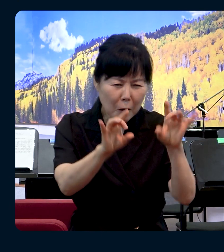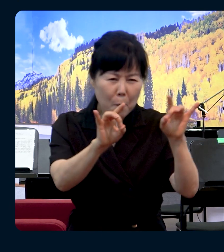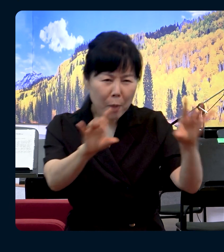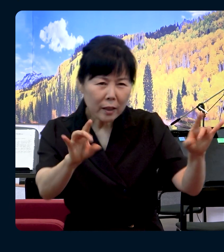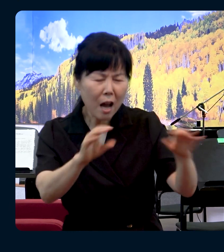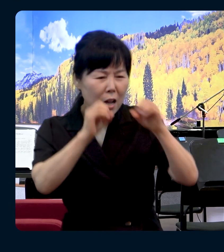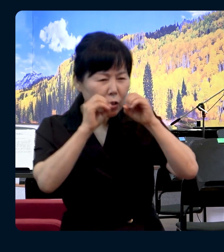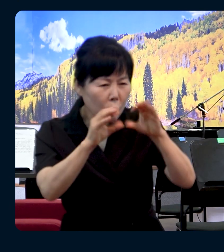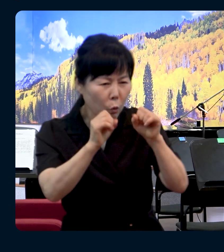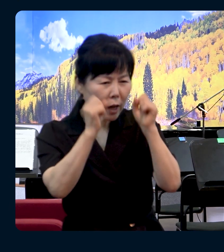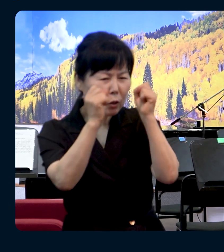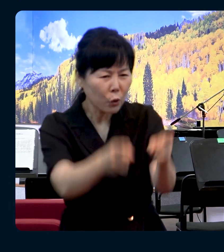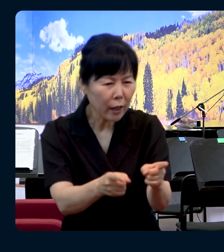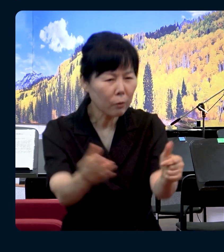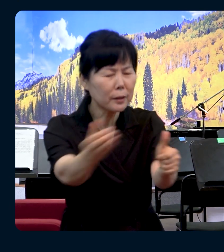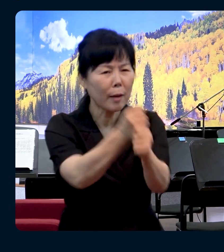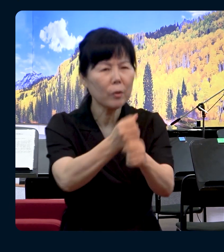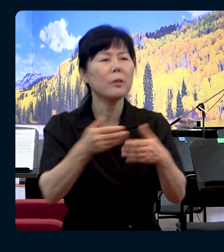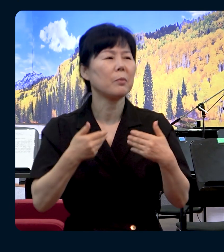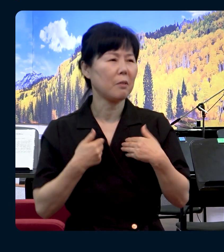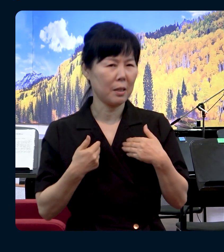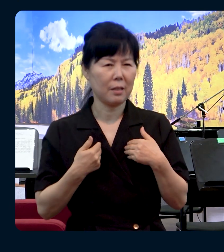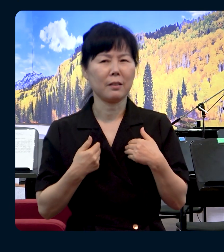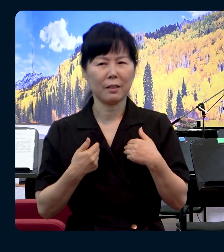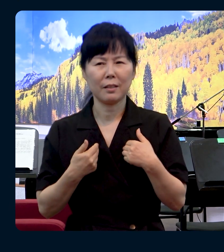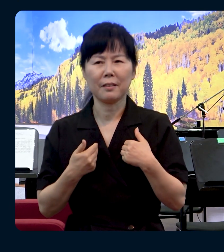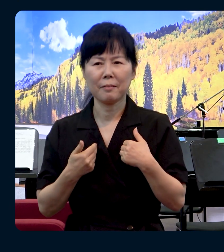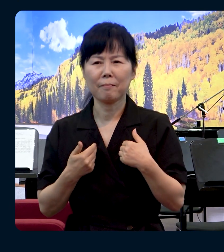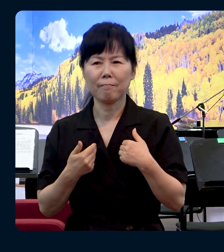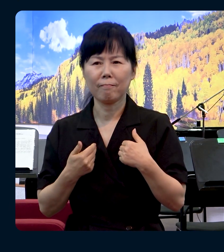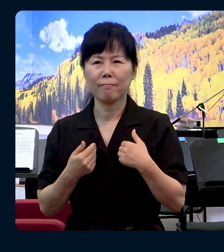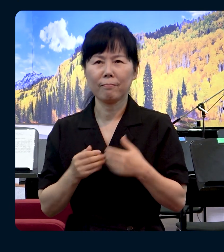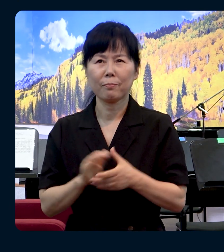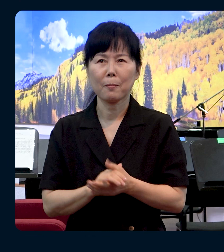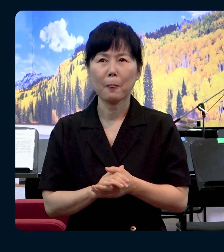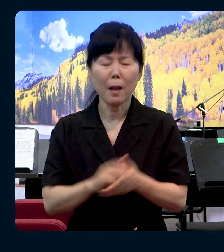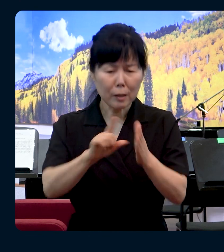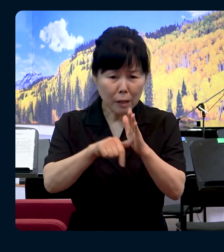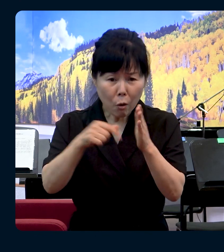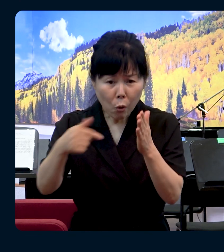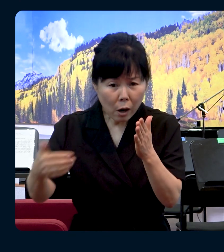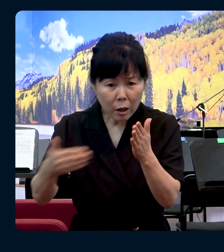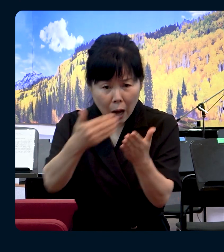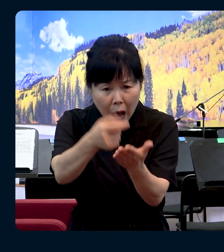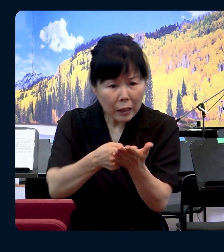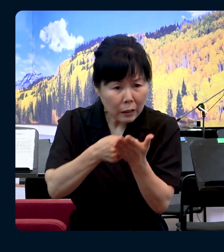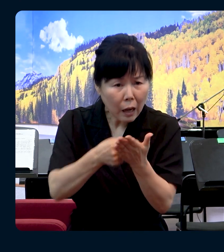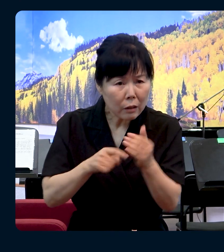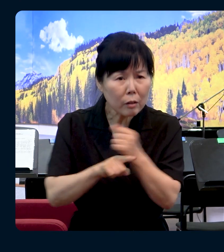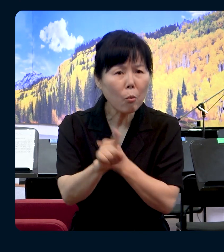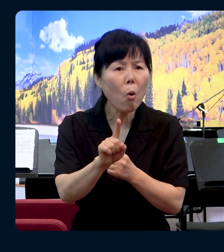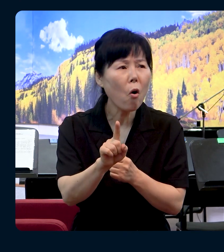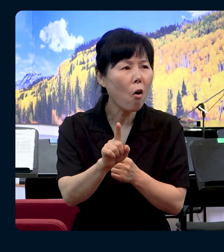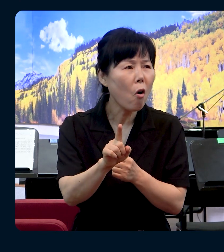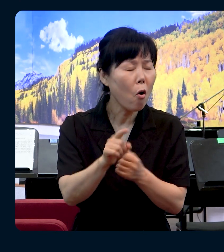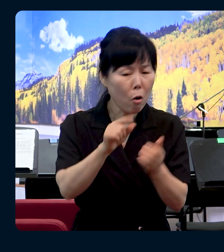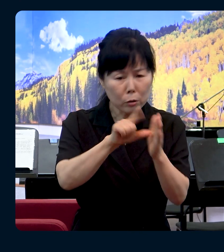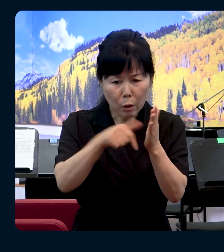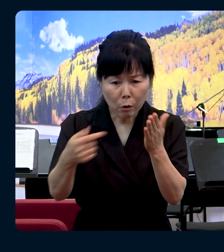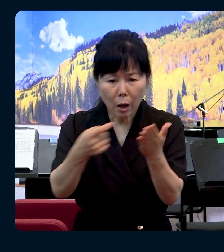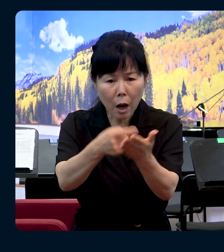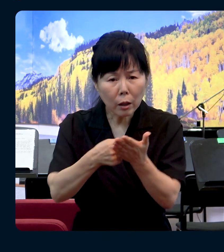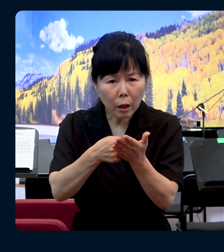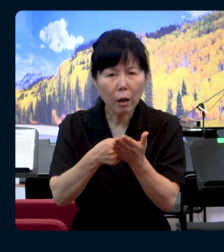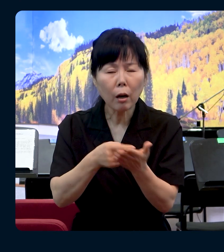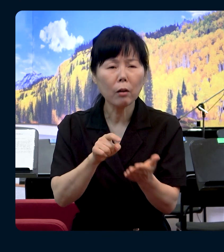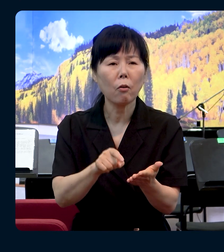전도의 기회로 만들어라, 그런 이야기예요. 여기 세월을 아끼라 이런 말이 참 어렵잖아요. 그런데 이게